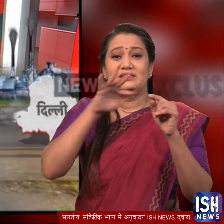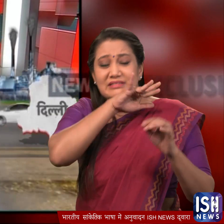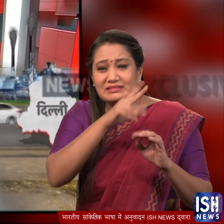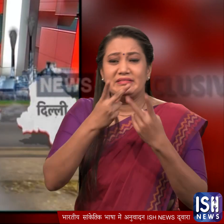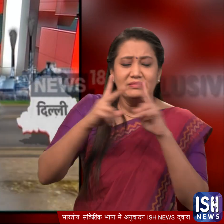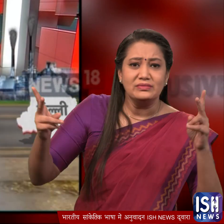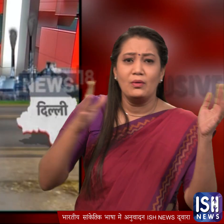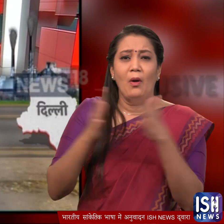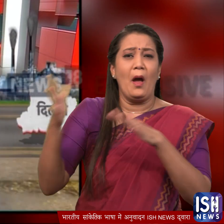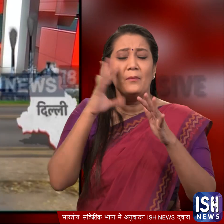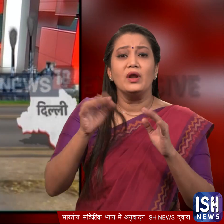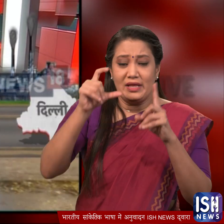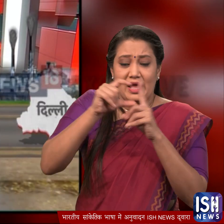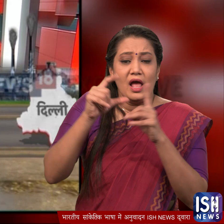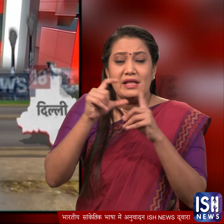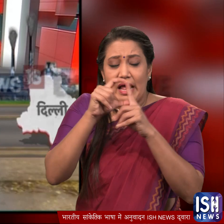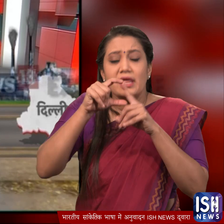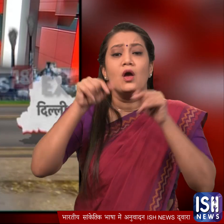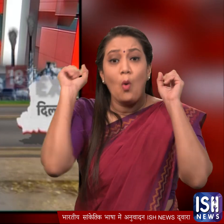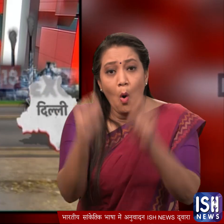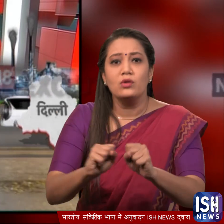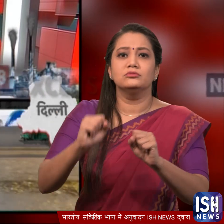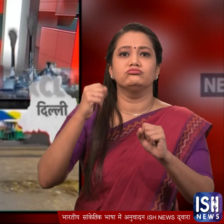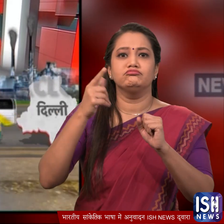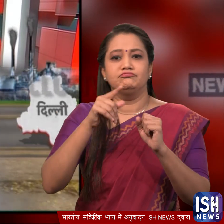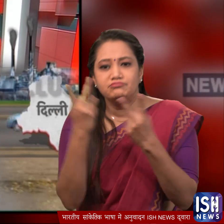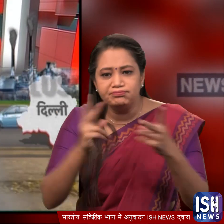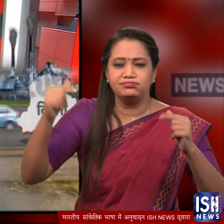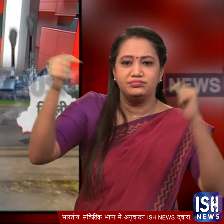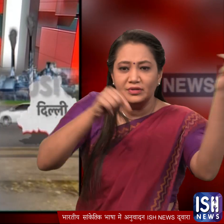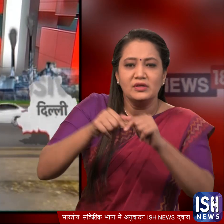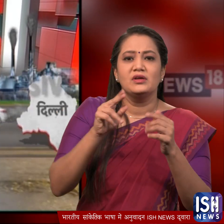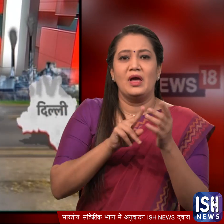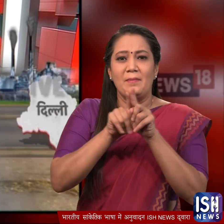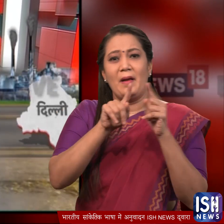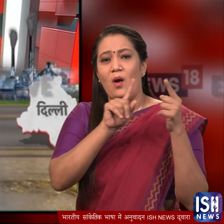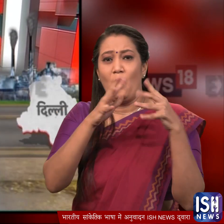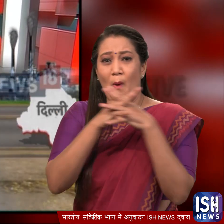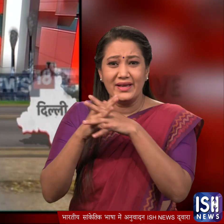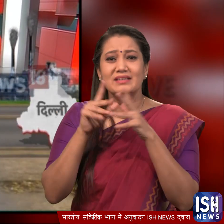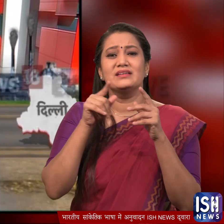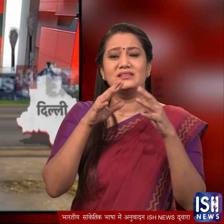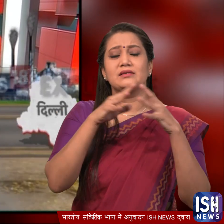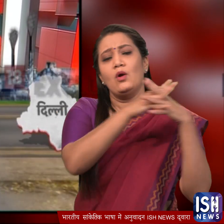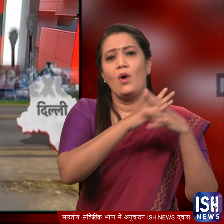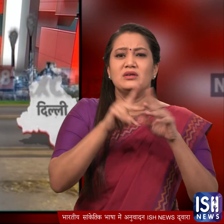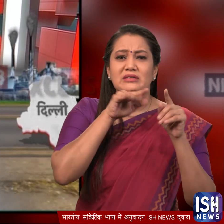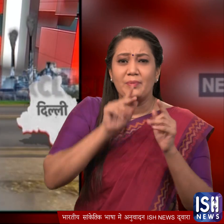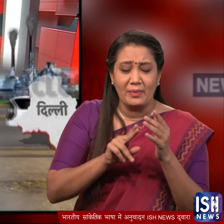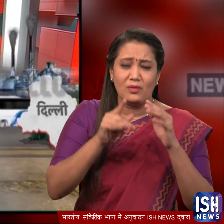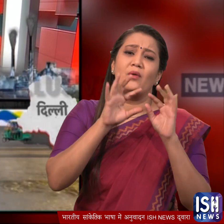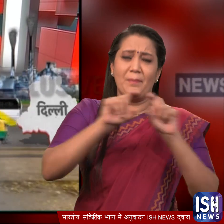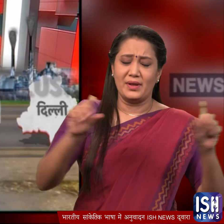प्रदूषण में ज्यादा बड़ी भूमिका दिल्ली के अपने कारणों की रही, जिसकी वजह से पश्चिमी दिल्ली की हवा तो साफ रही, लेकिन उत्तरी दिल्ली बेहद